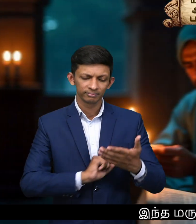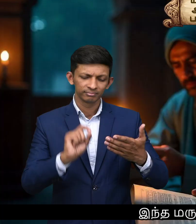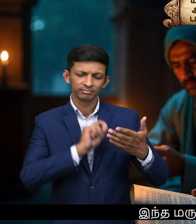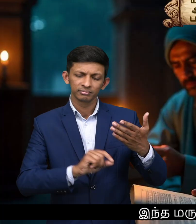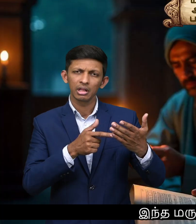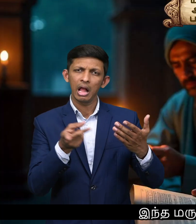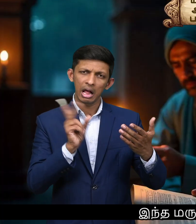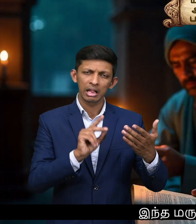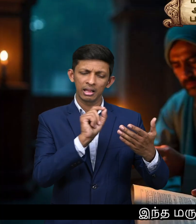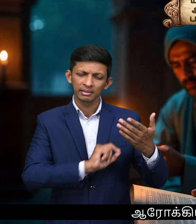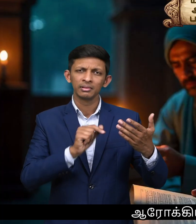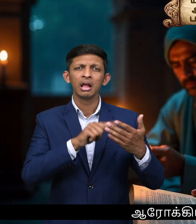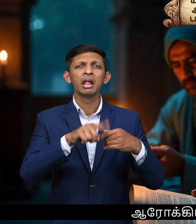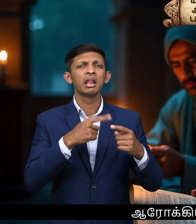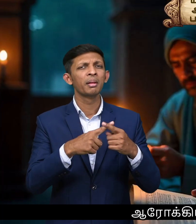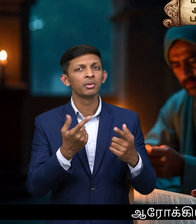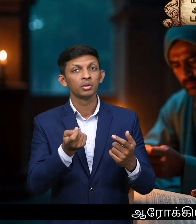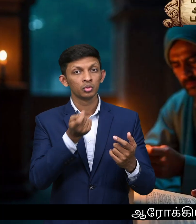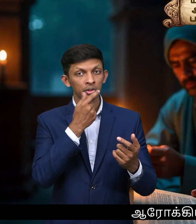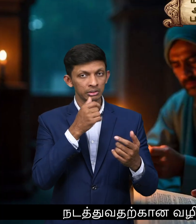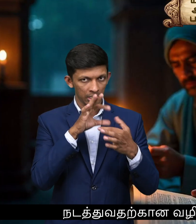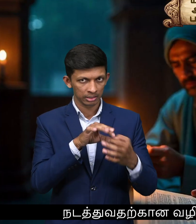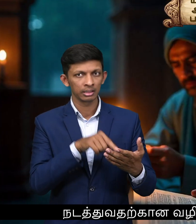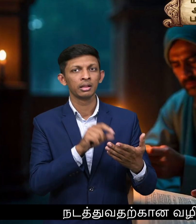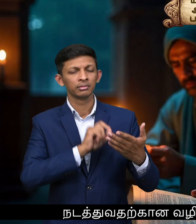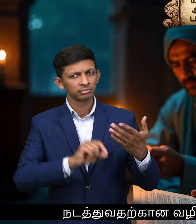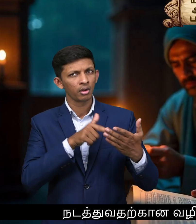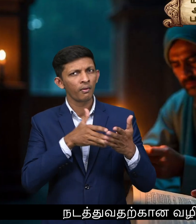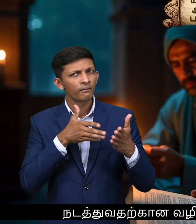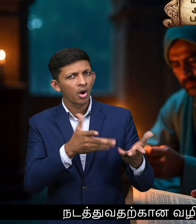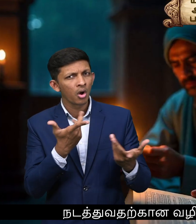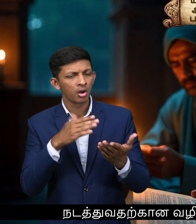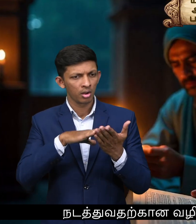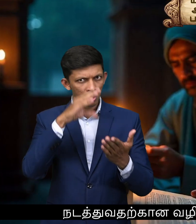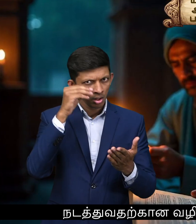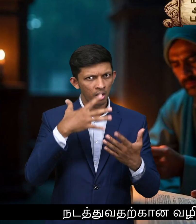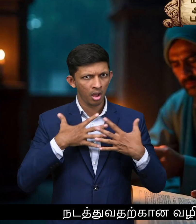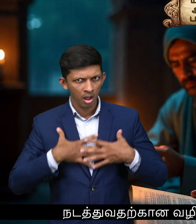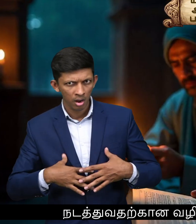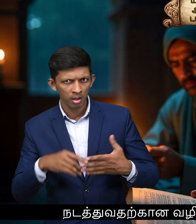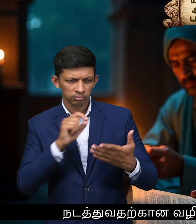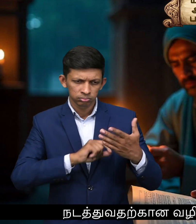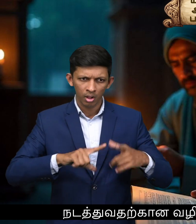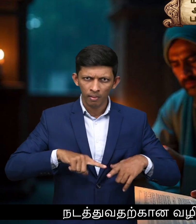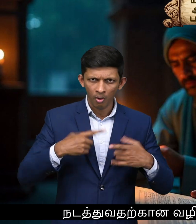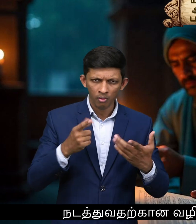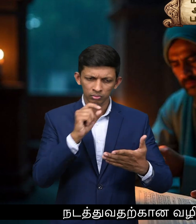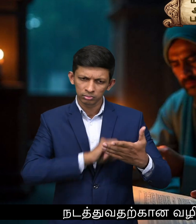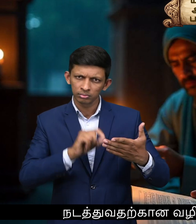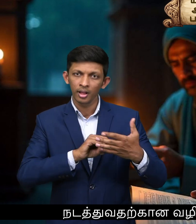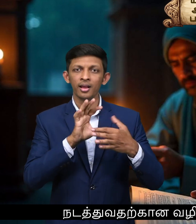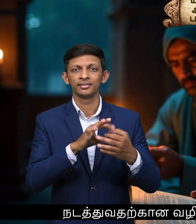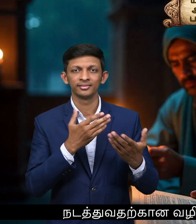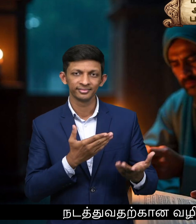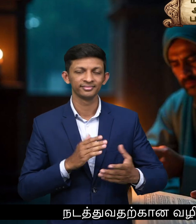இந்த மருந்துகளை பற்றியும் ஆரோக்கியமான வாழ்க்கையை நடத்துவதற்கான வழிகள் பற்றியும் அவர்கள் எழுதினர்.